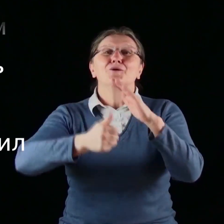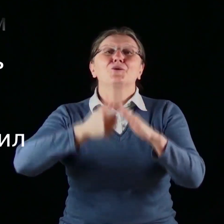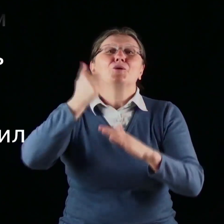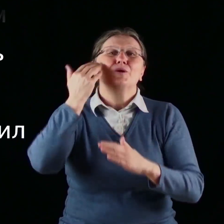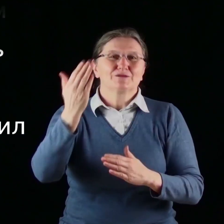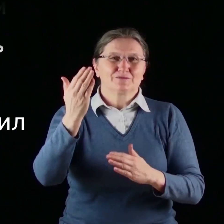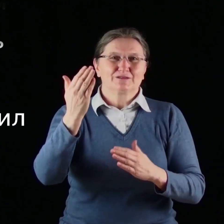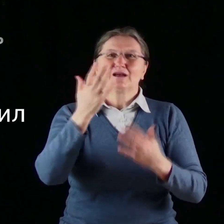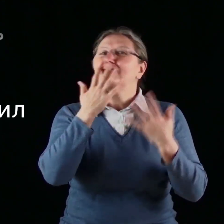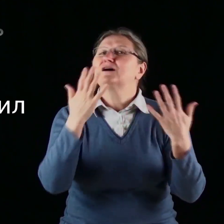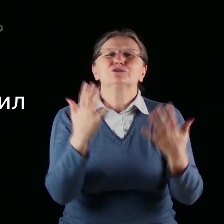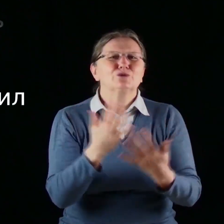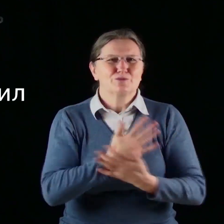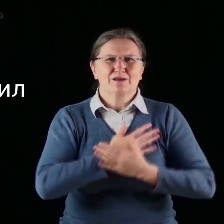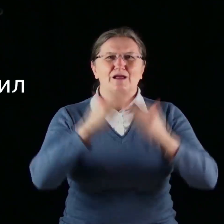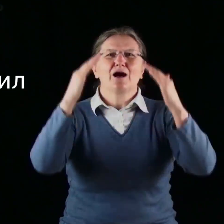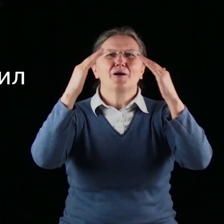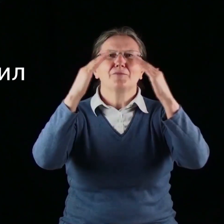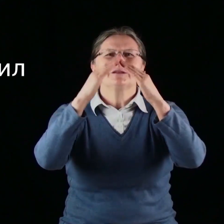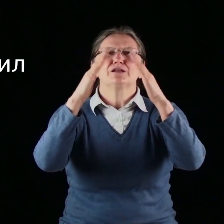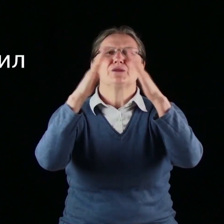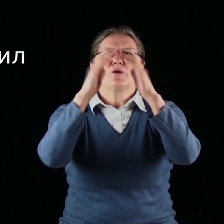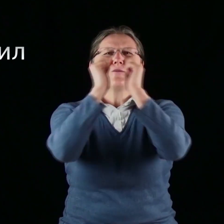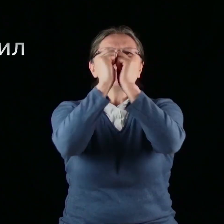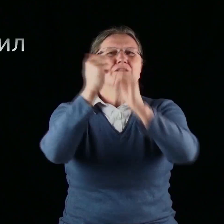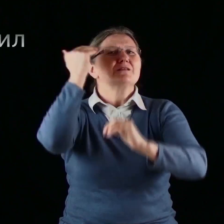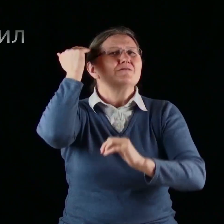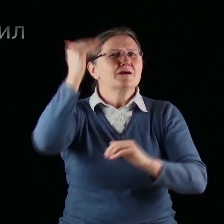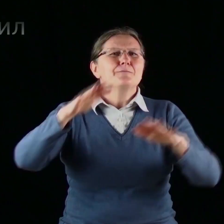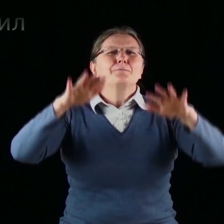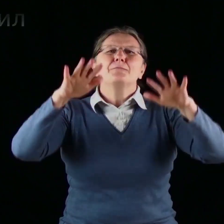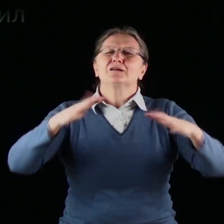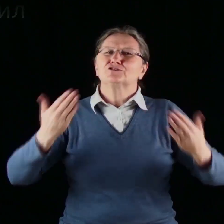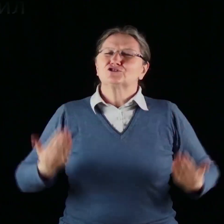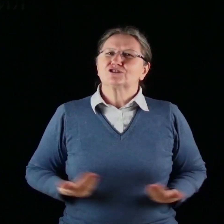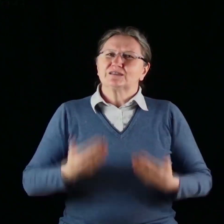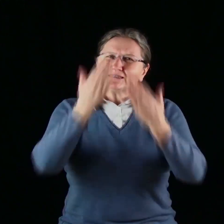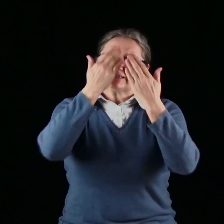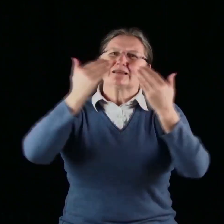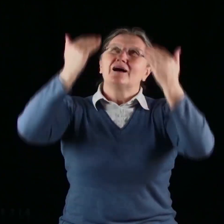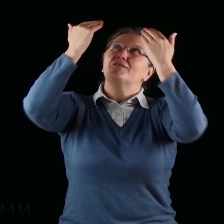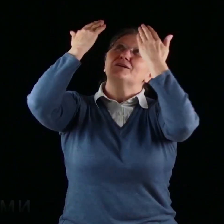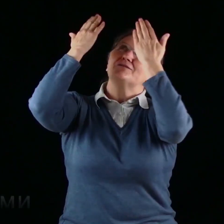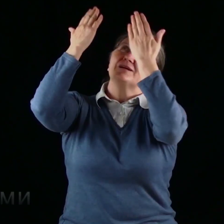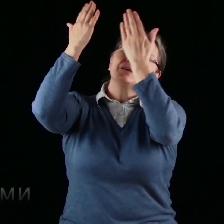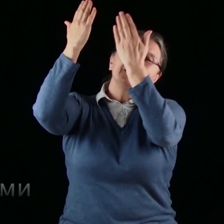Господи, возлюбил я обитель дома Твоего и место жилища славы Твоей.